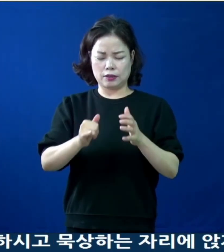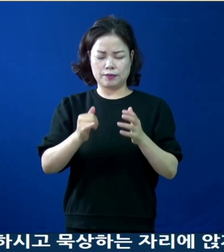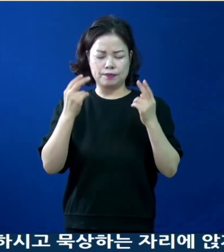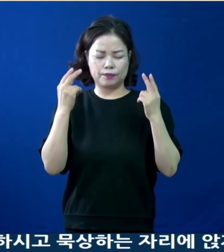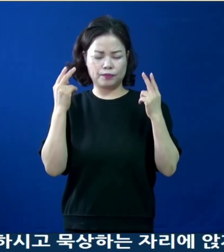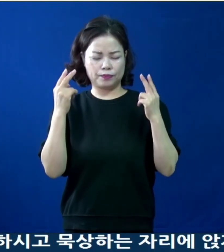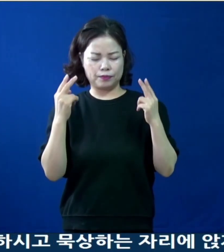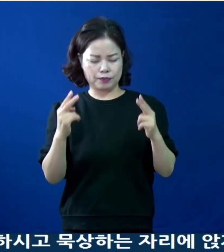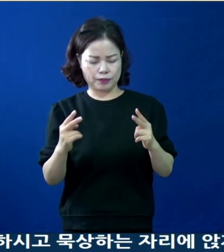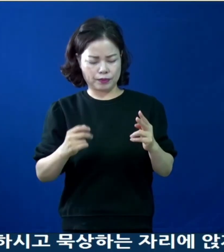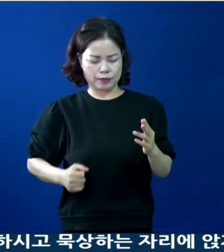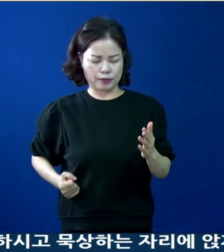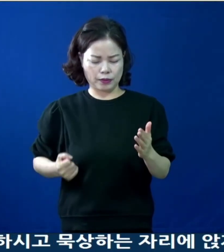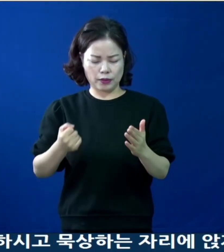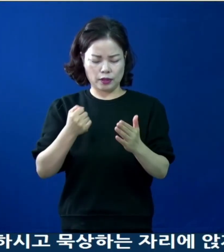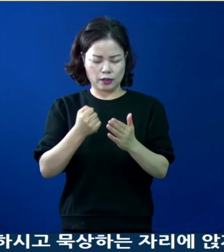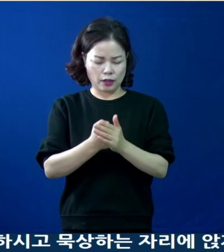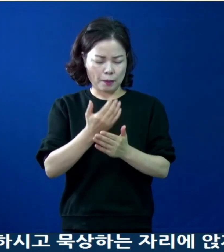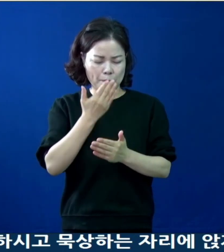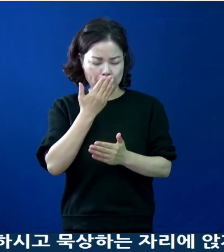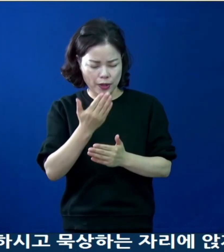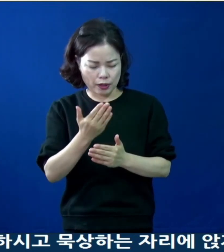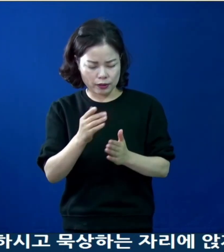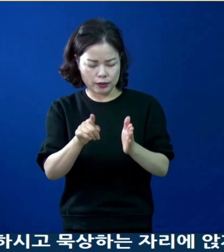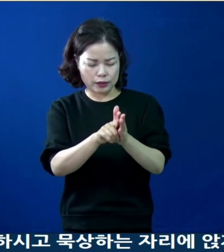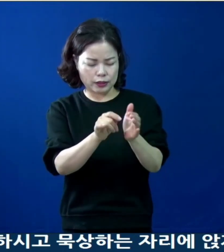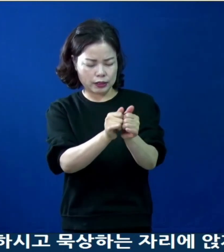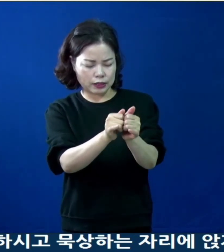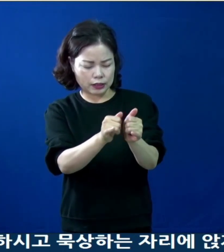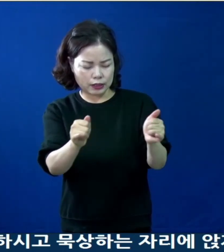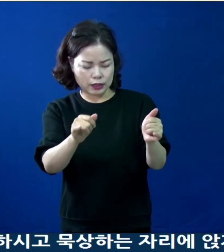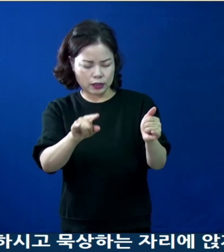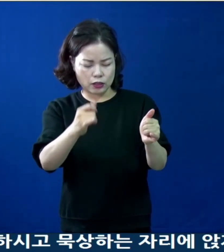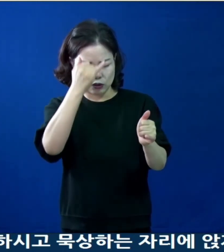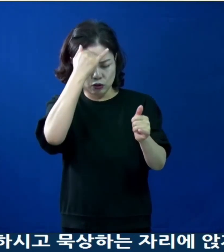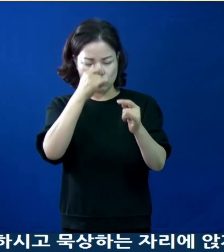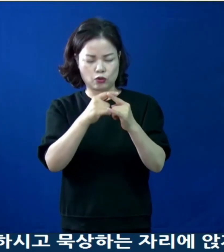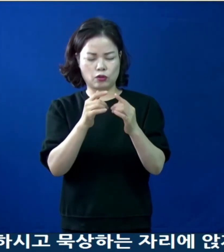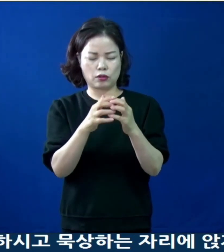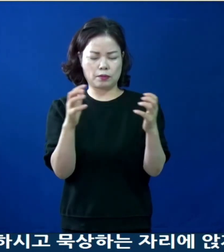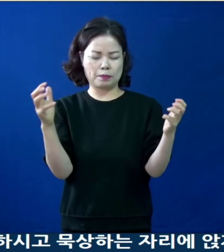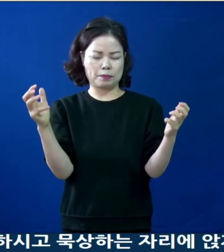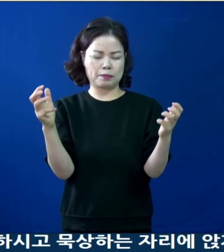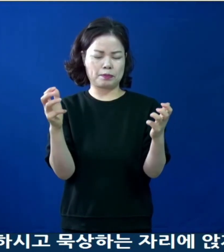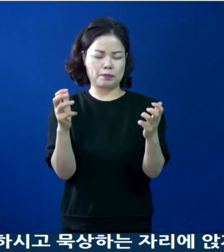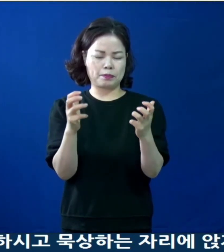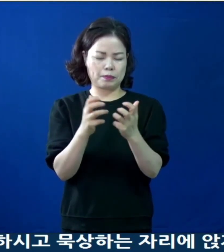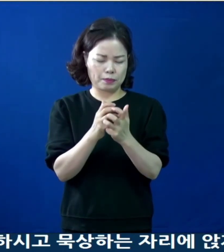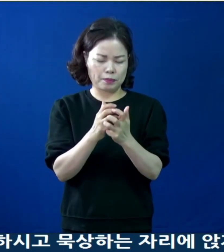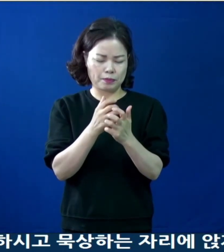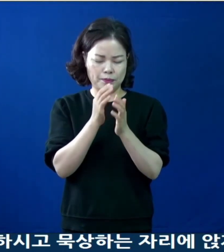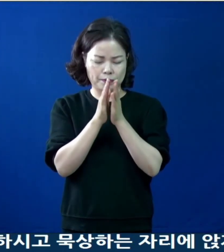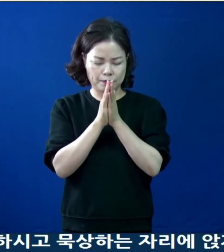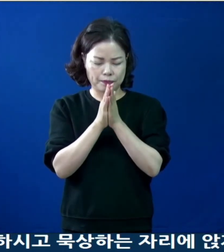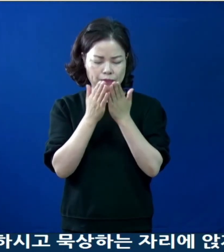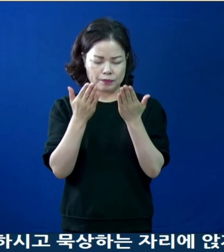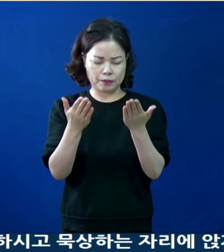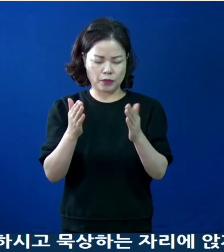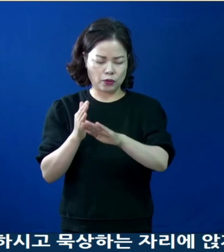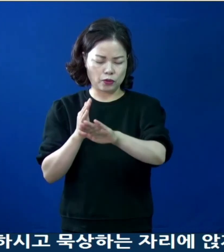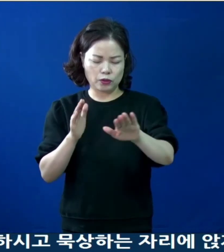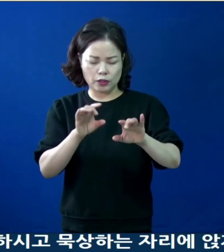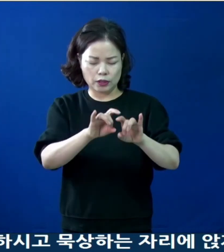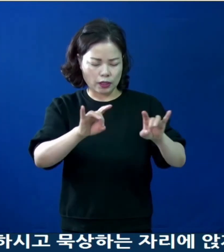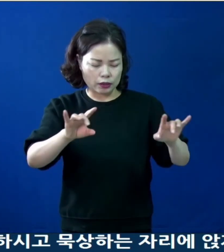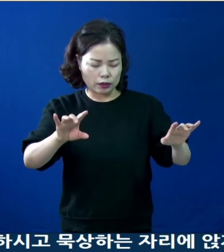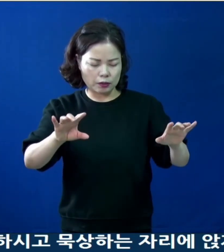향하여 담대히 걸어갈 수 있는 신자들로 이곳 충현교회가 가득히 채워지기를 기도합니다. 우리